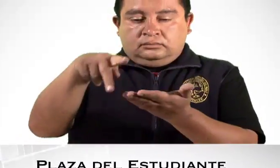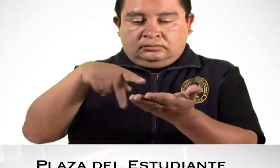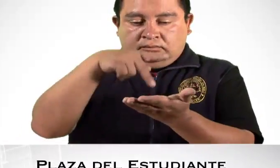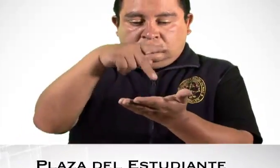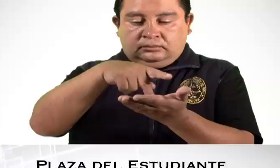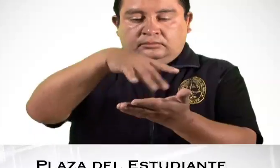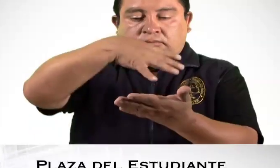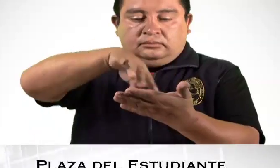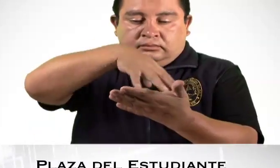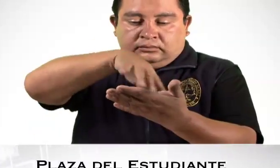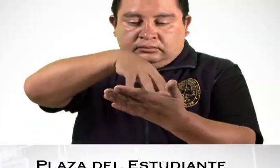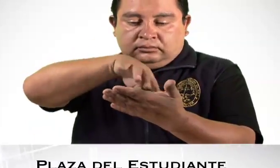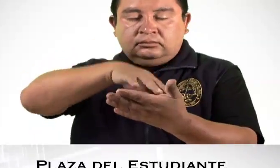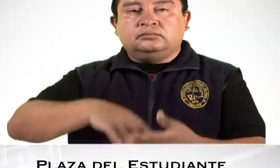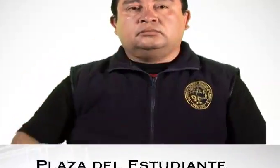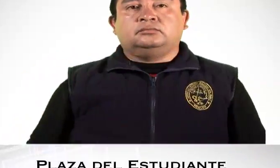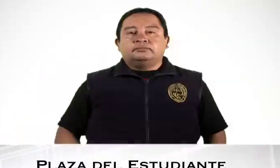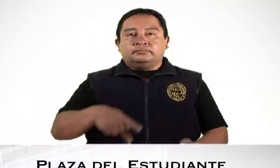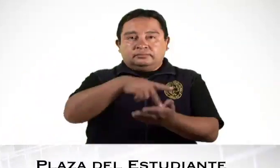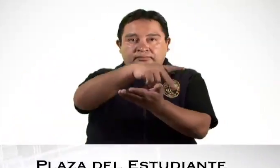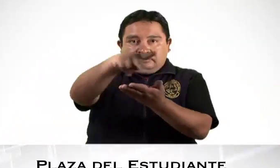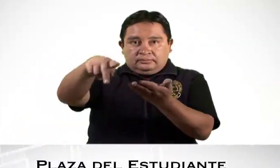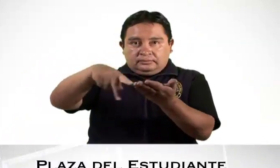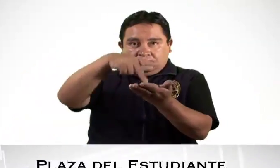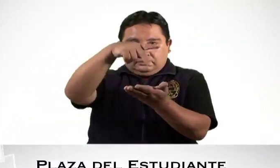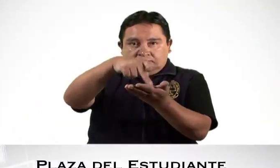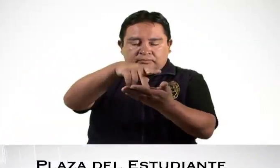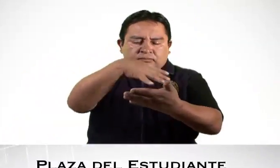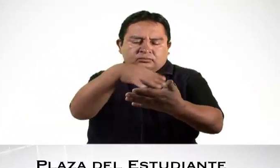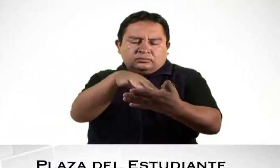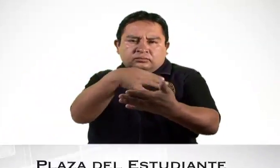Plaza del Estudiante. Plaza del Estudiante.